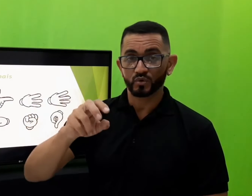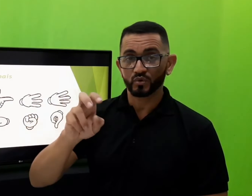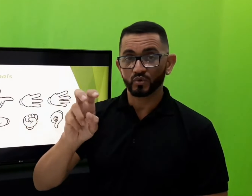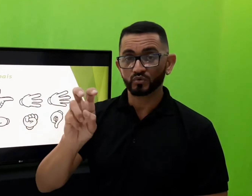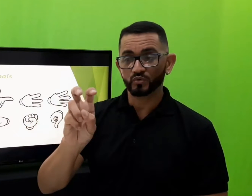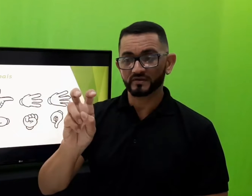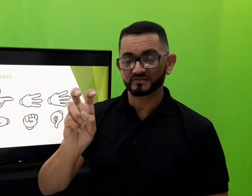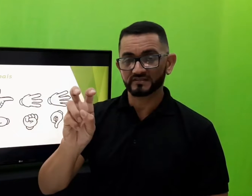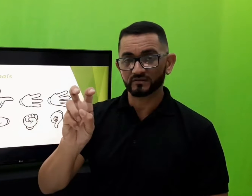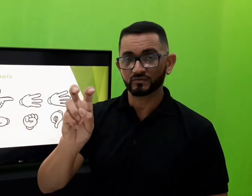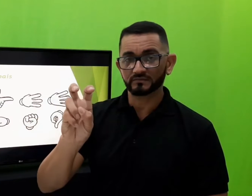o número 5,